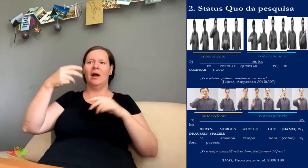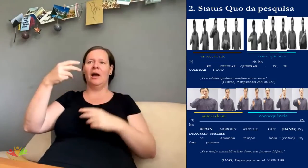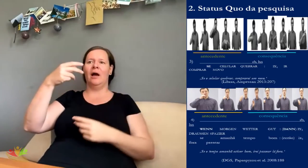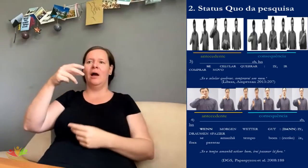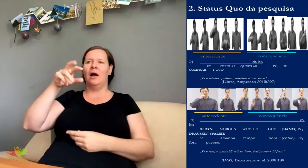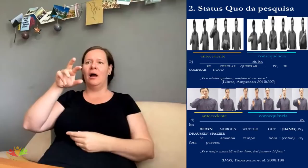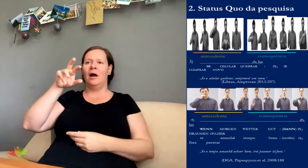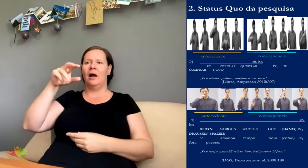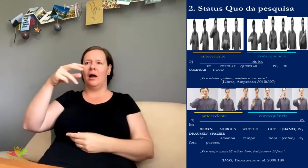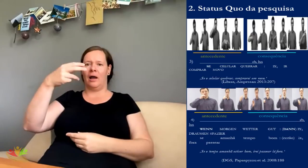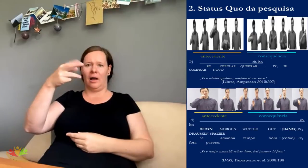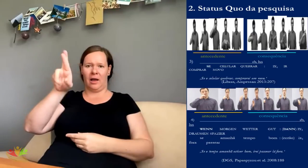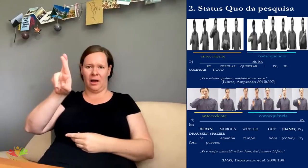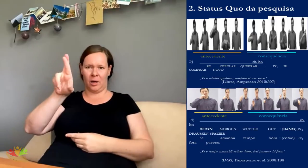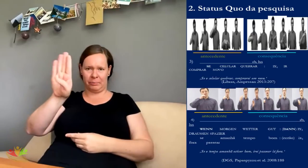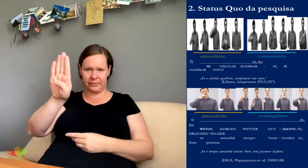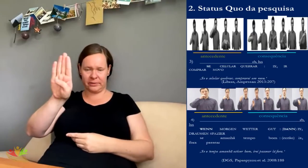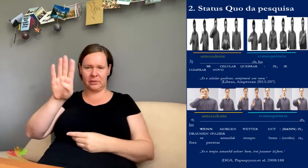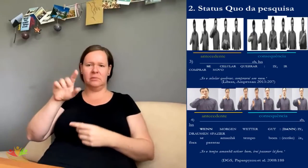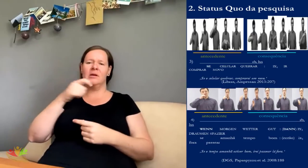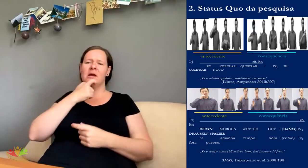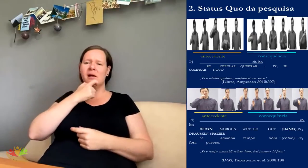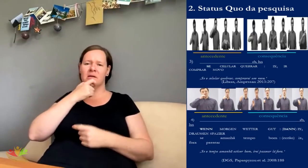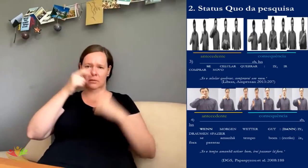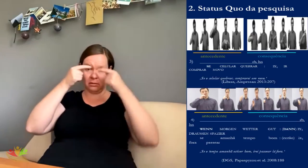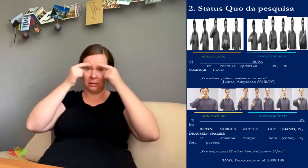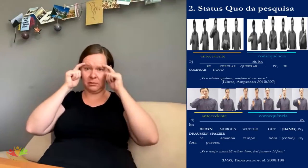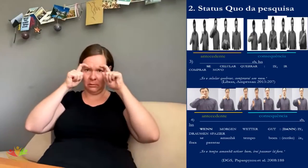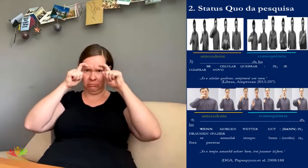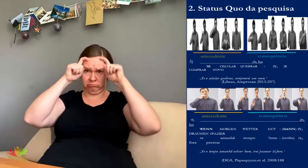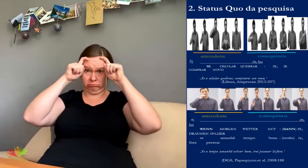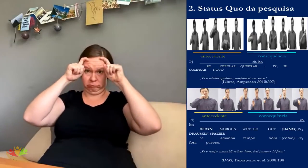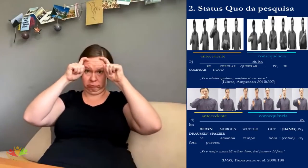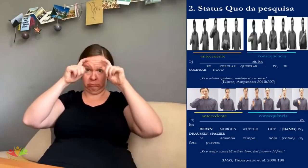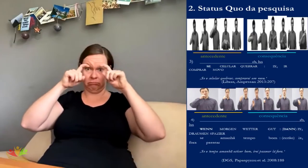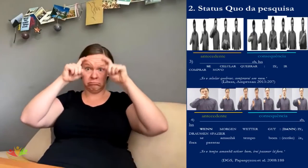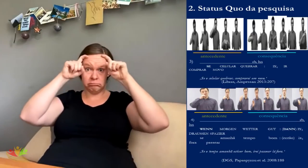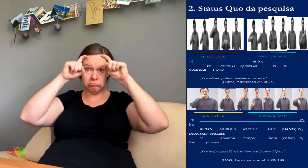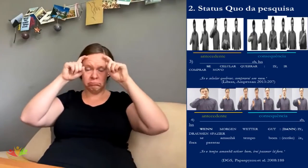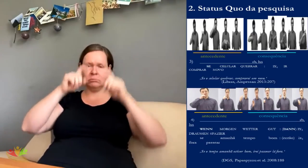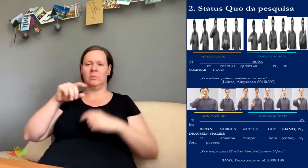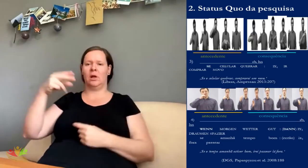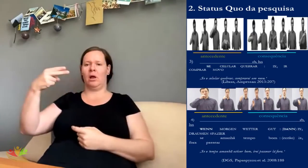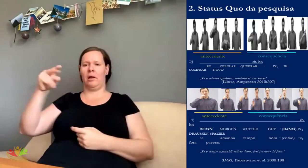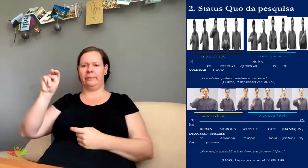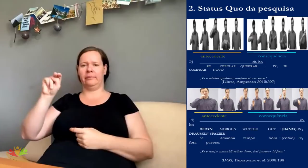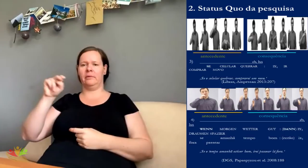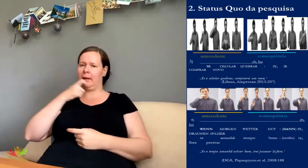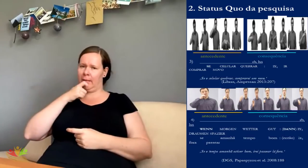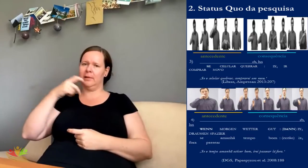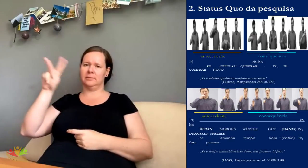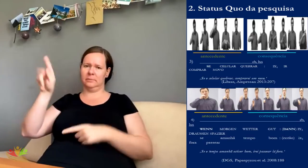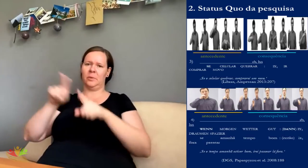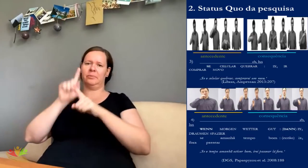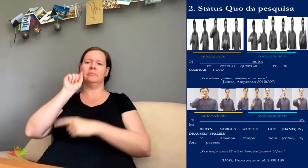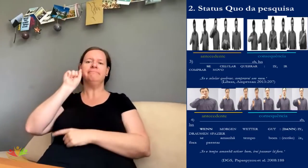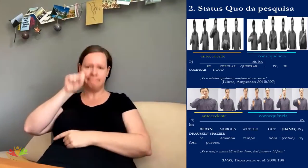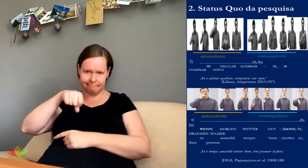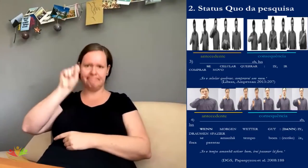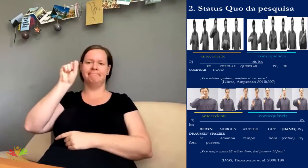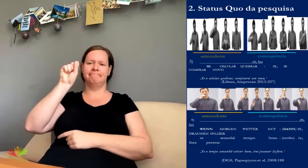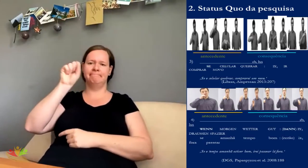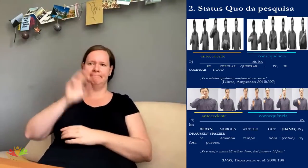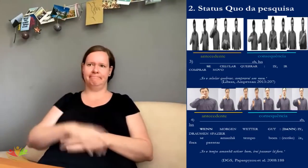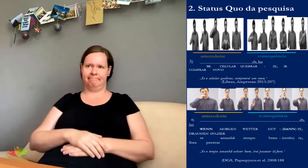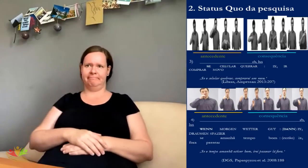nas sentenças condicionais? É a presença do se, e na língua de sinais alemã é esse sinal que